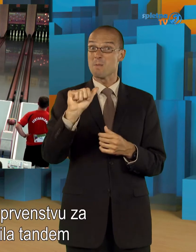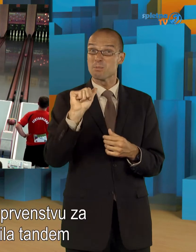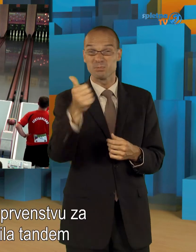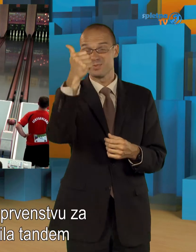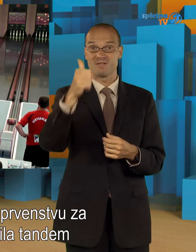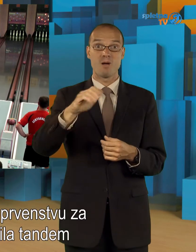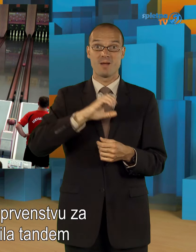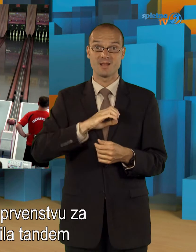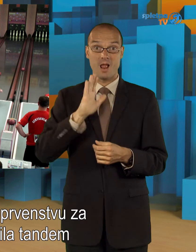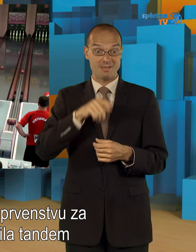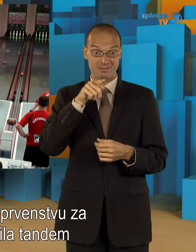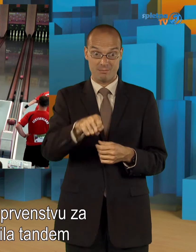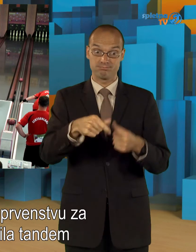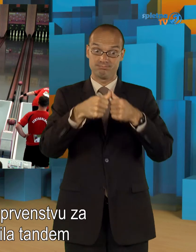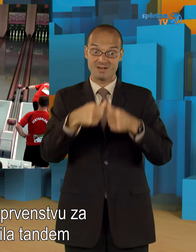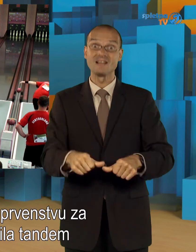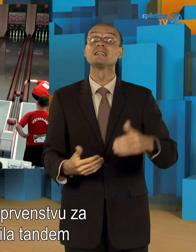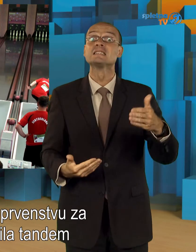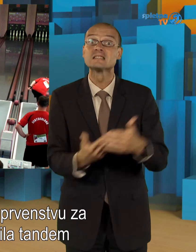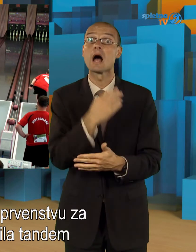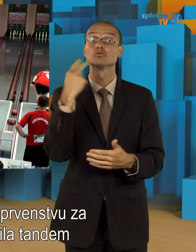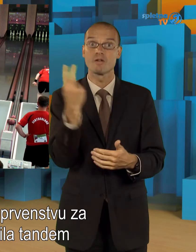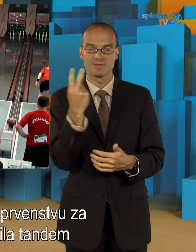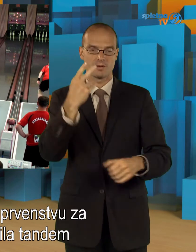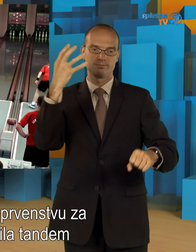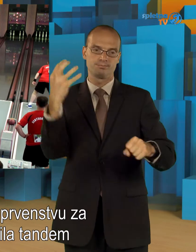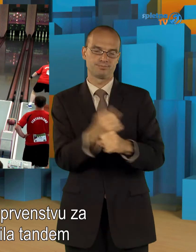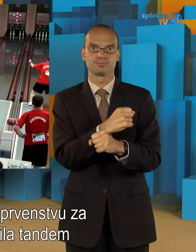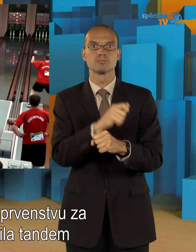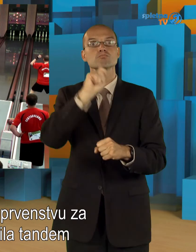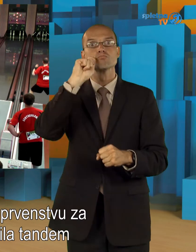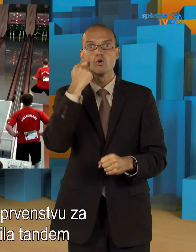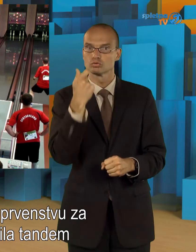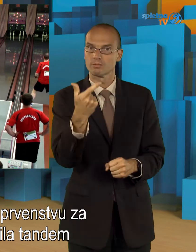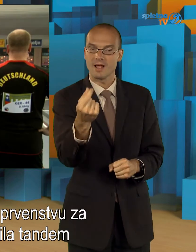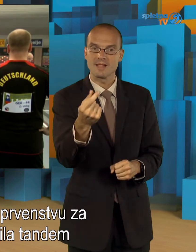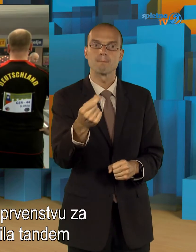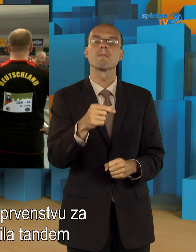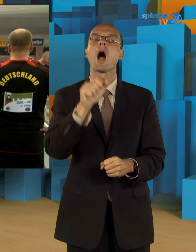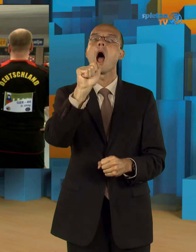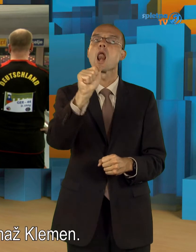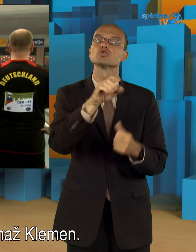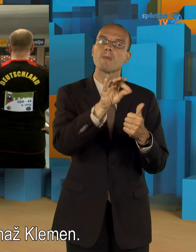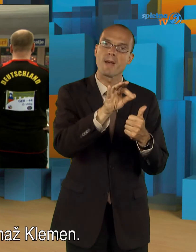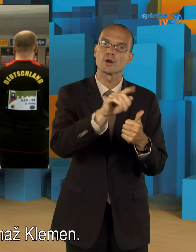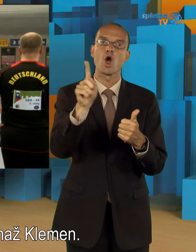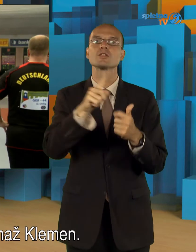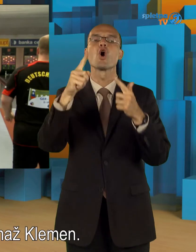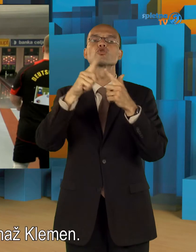Prvo medaljo na tem prvenstvu za Slovenijo sta osvojila tandem Aleš Peperko in Tomaž Klemen.